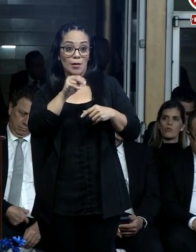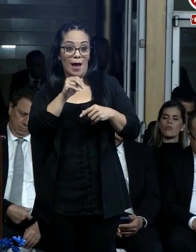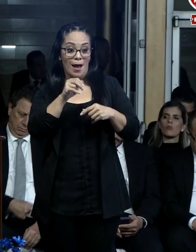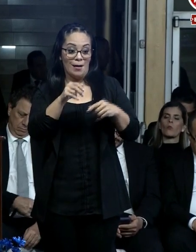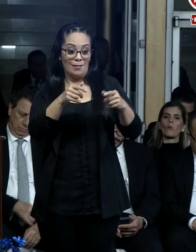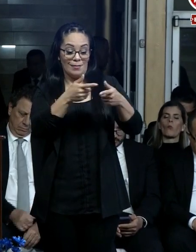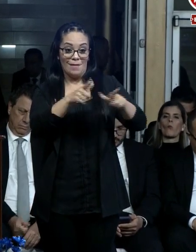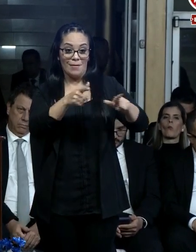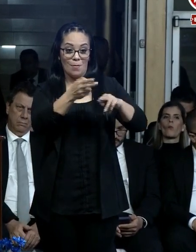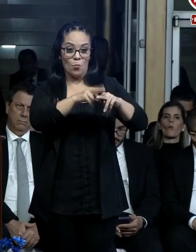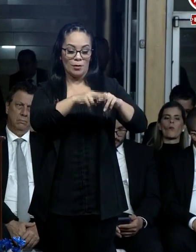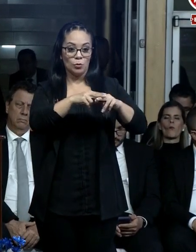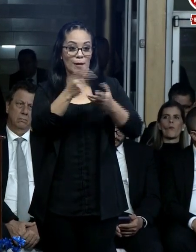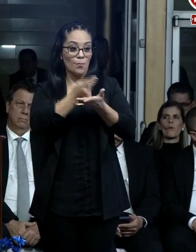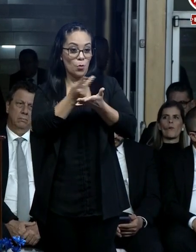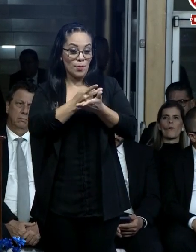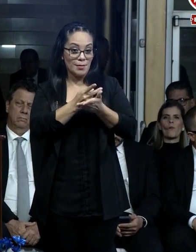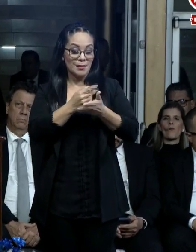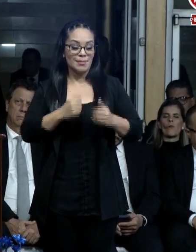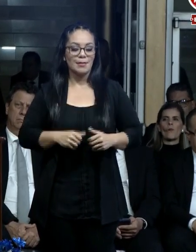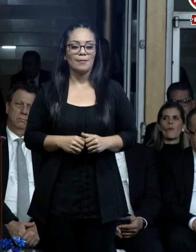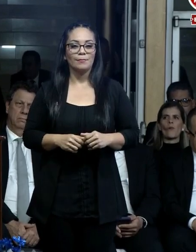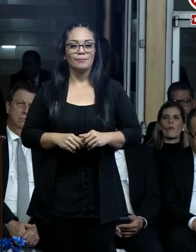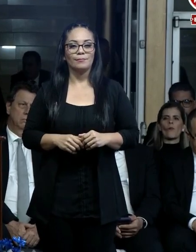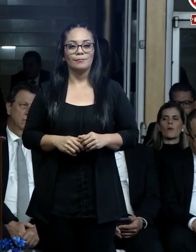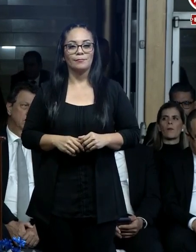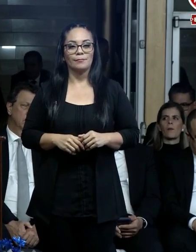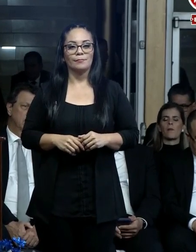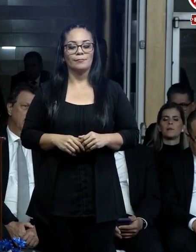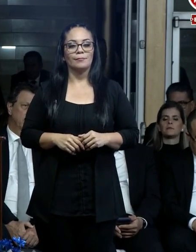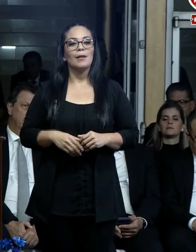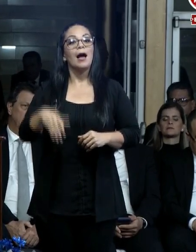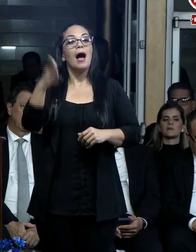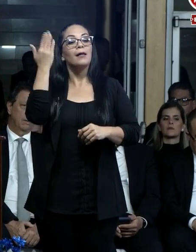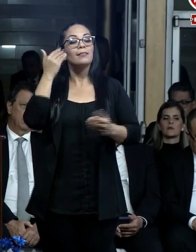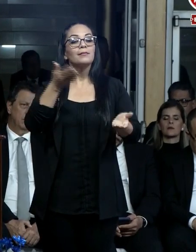provincia pasaron de exportar